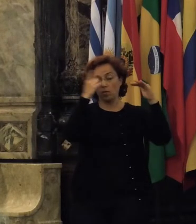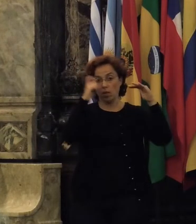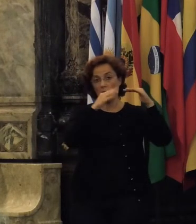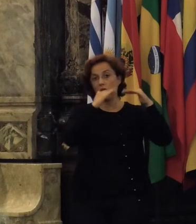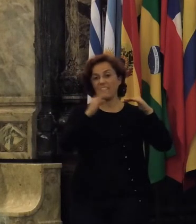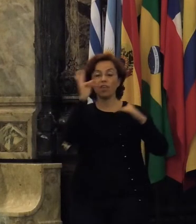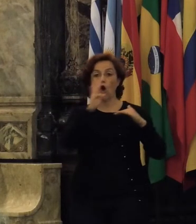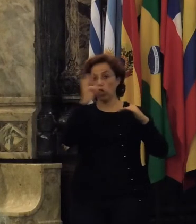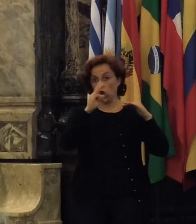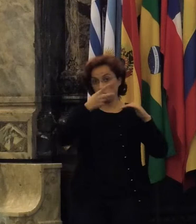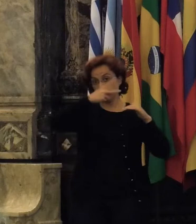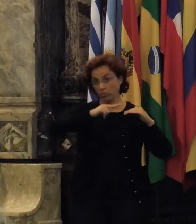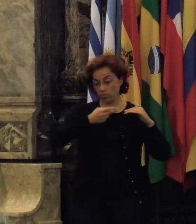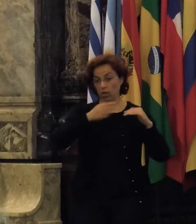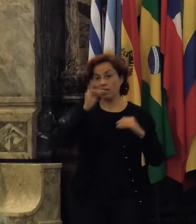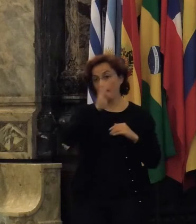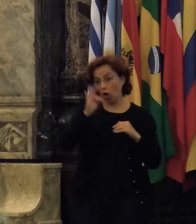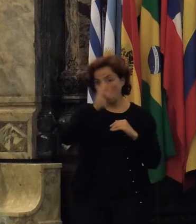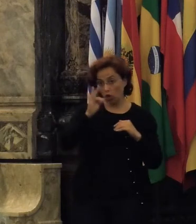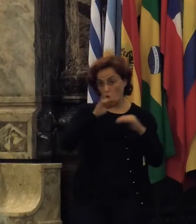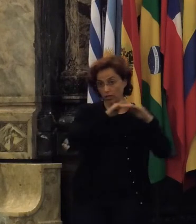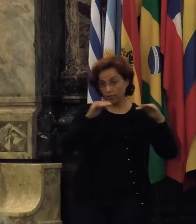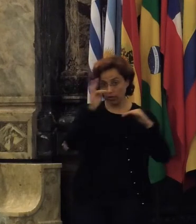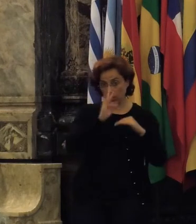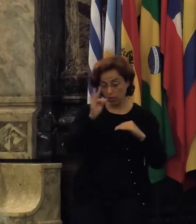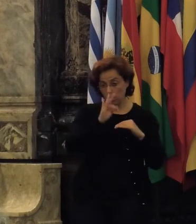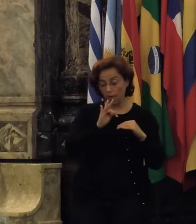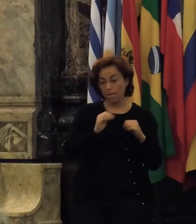en el nivel teórico, ¿sí? Que se